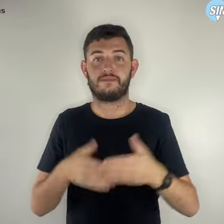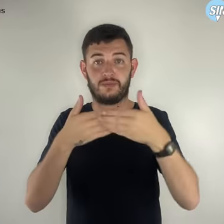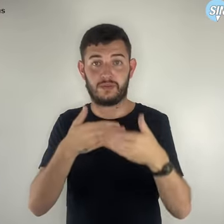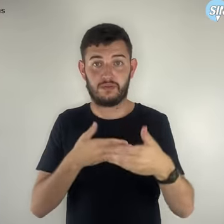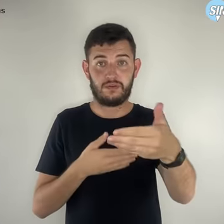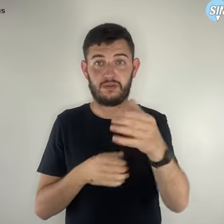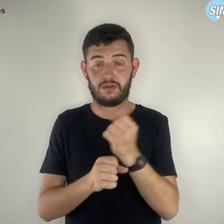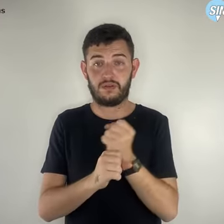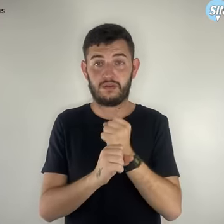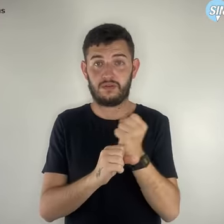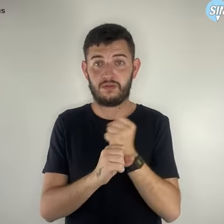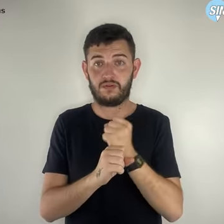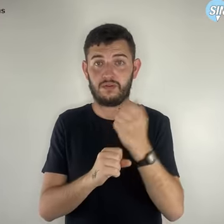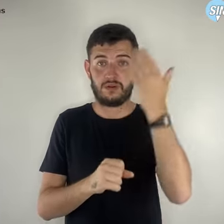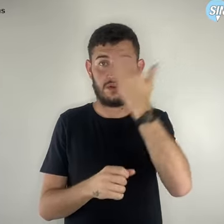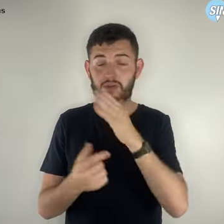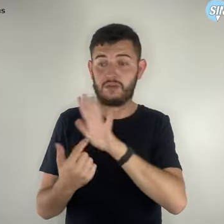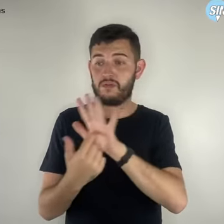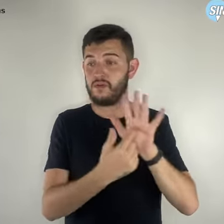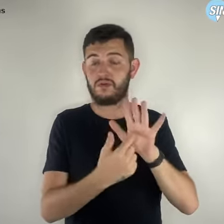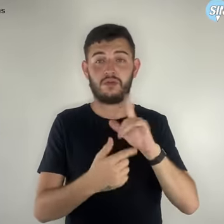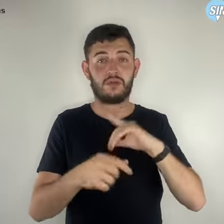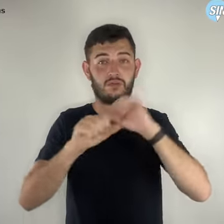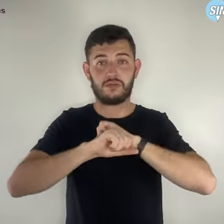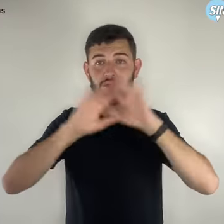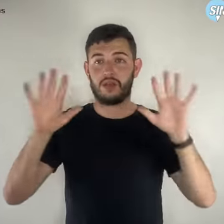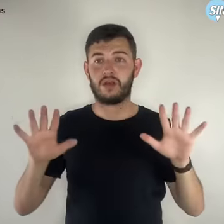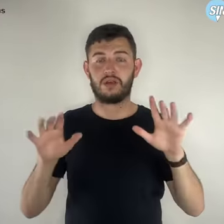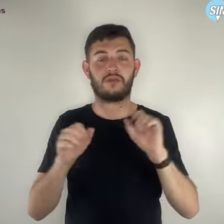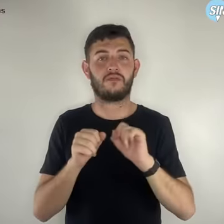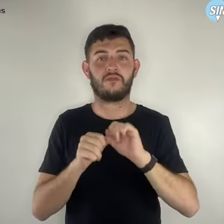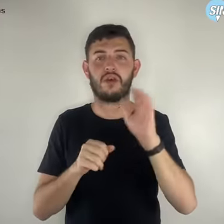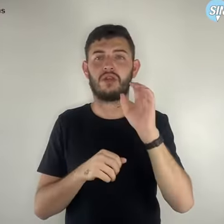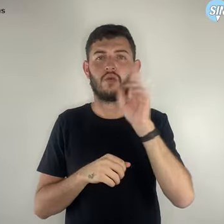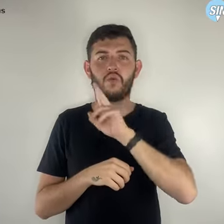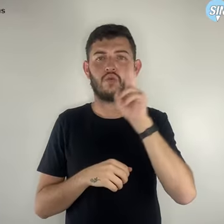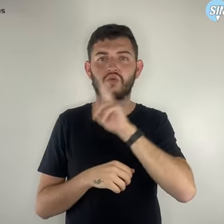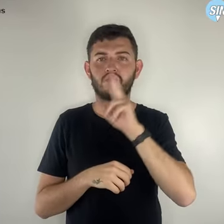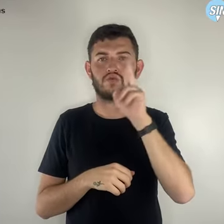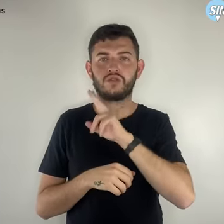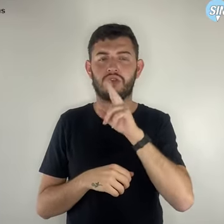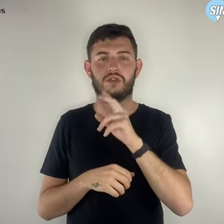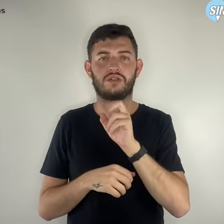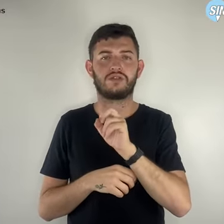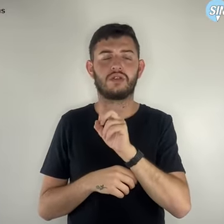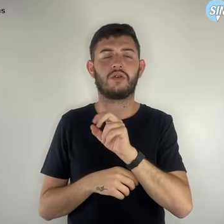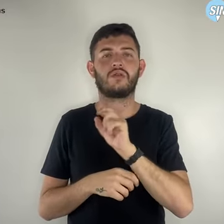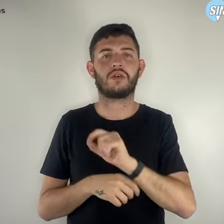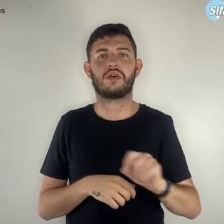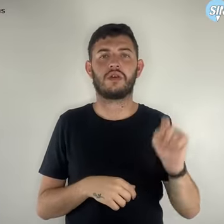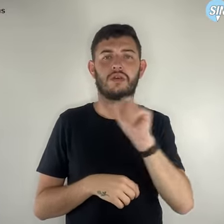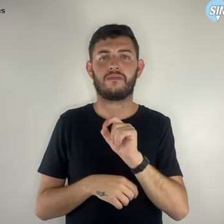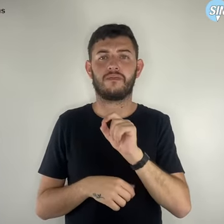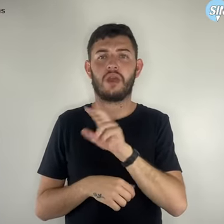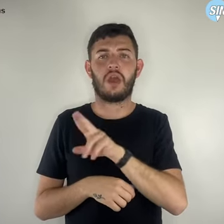O início do ano letivo demonstrou com nitidez que se faz urgente a nomeação de novos monitores